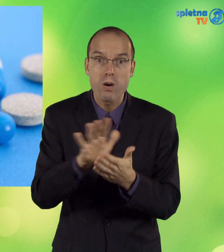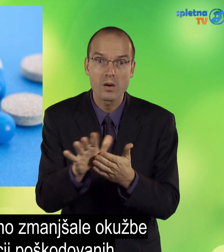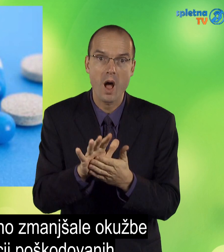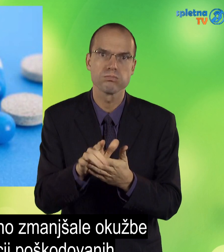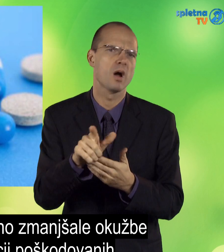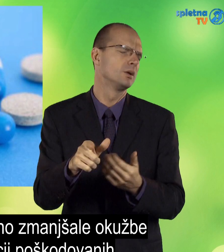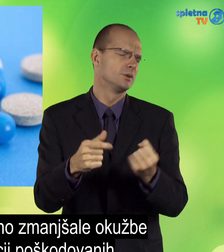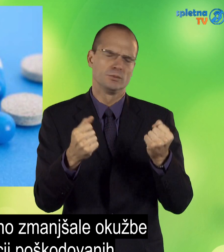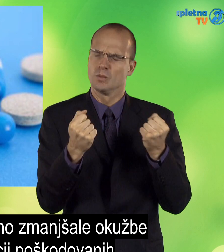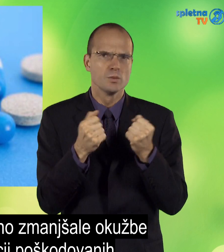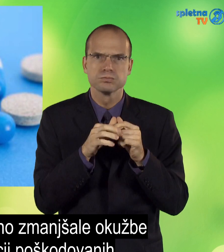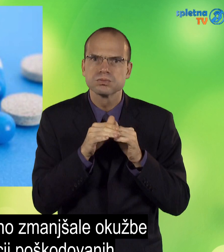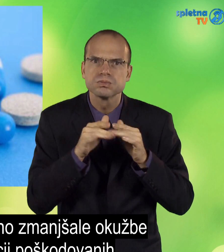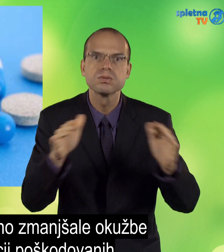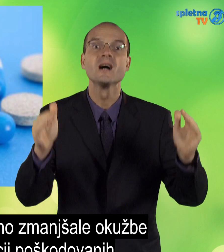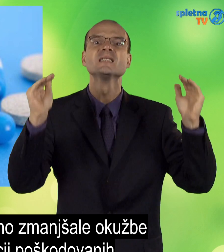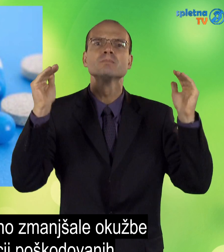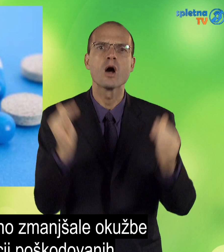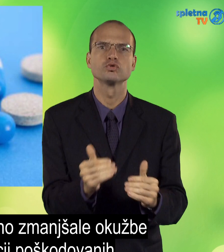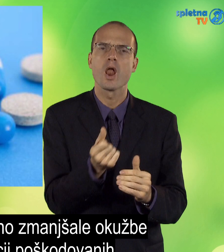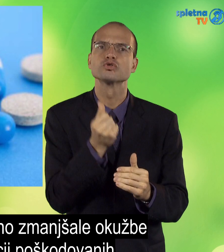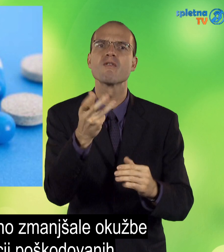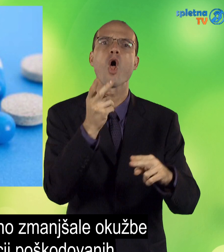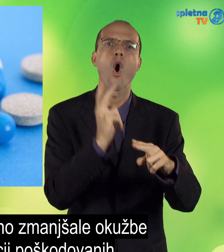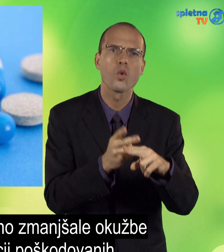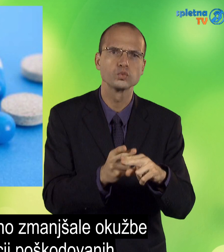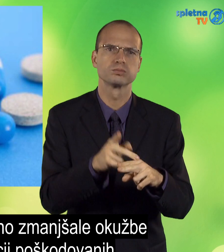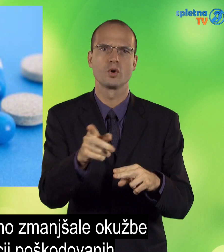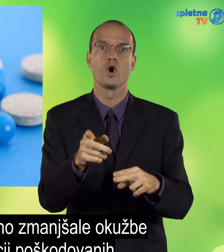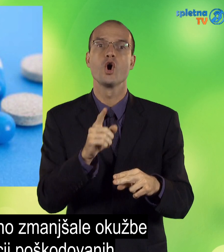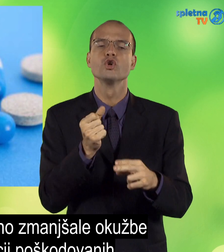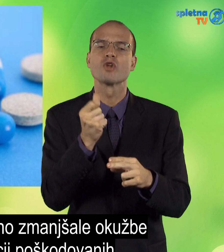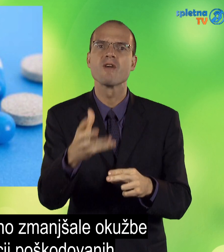in število amputacij poškodovanih vojakov v ameriški in britanski vojski.